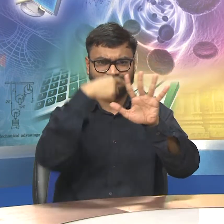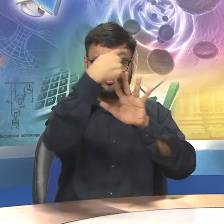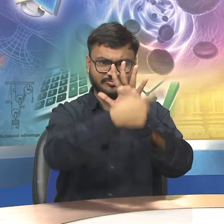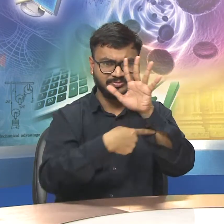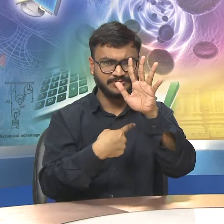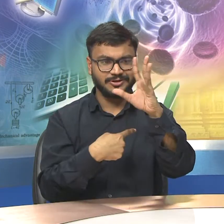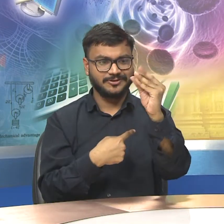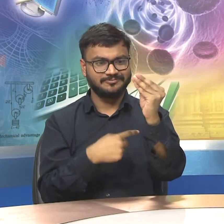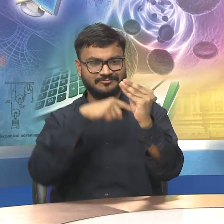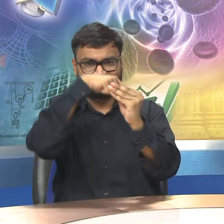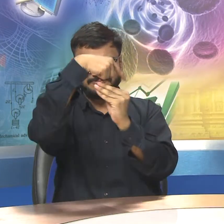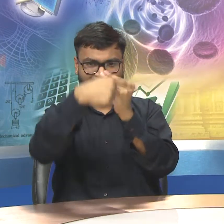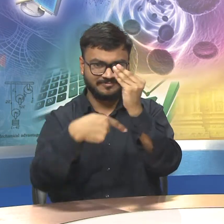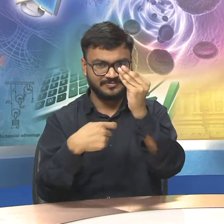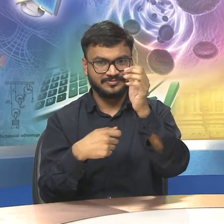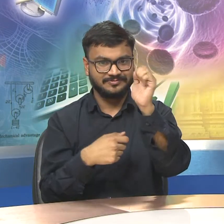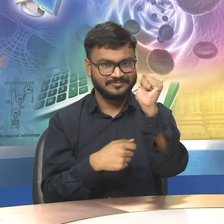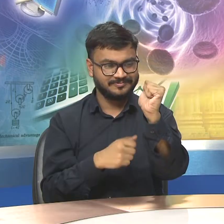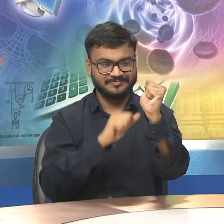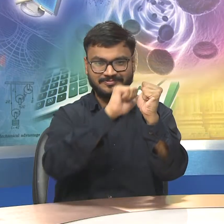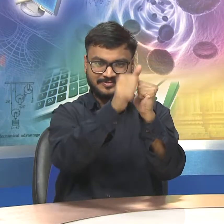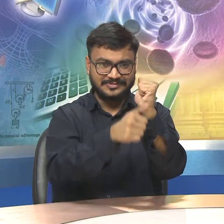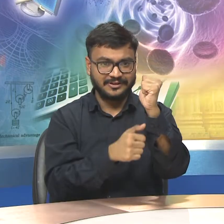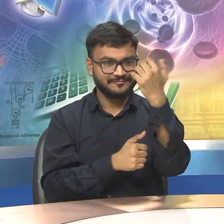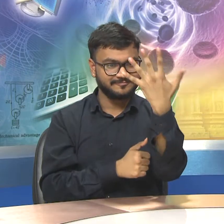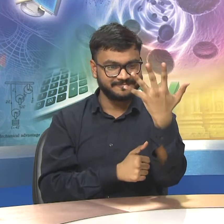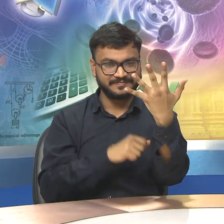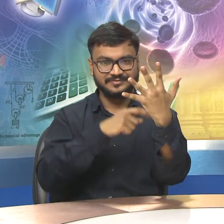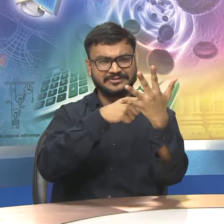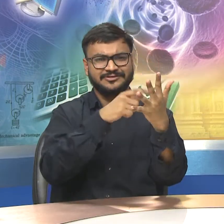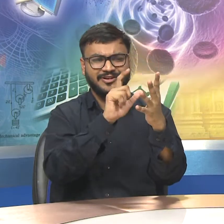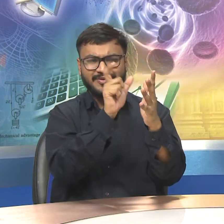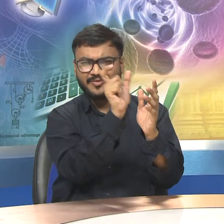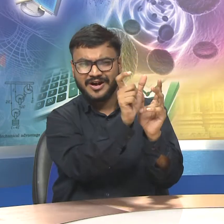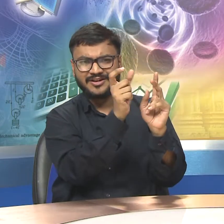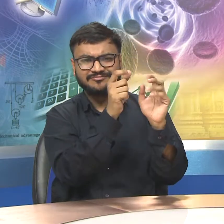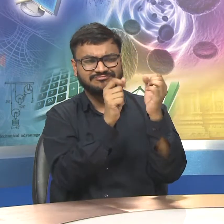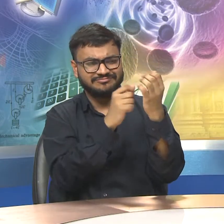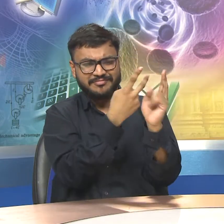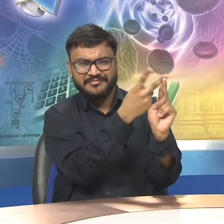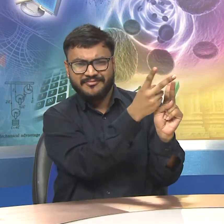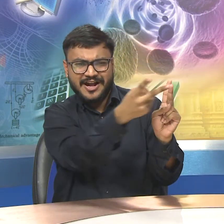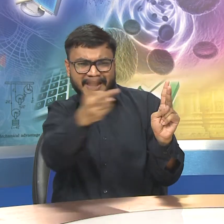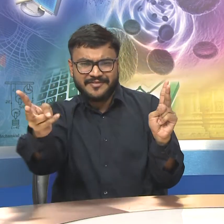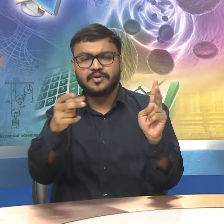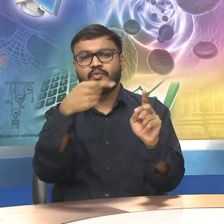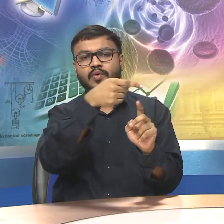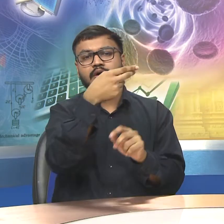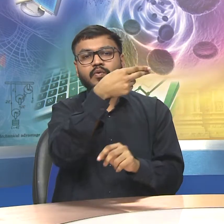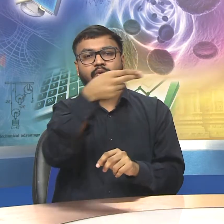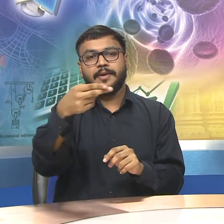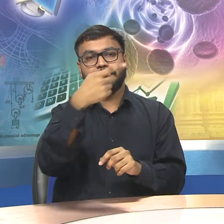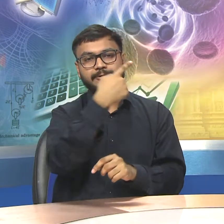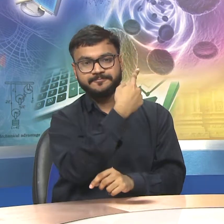refers to how the hand is formed, for example a fist, a flat hand, thumb